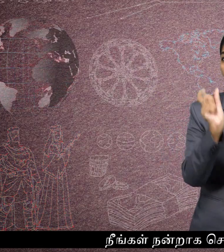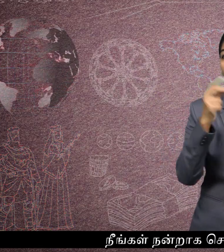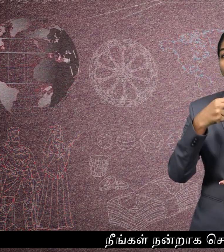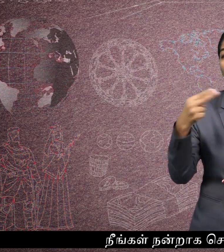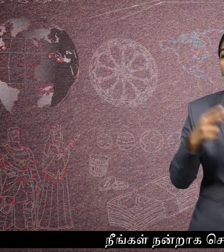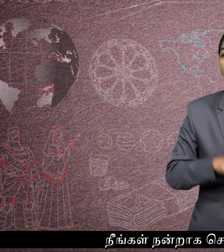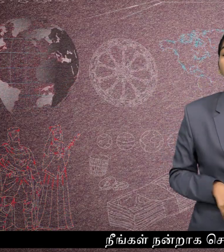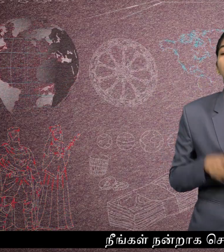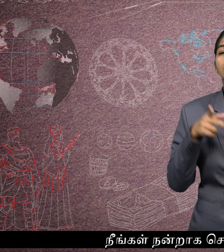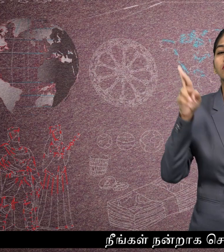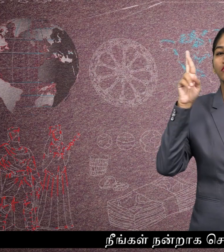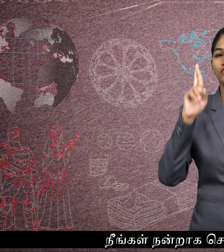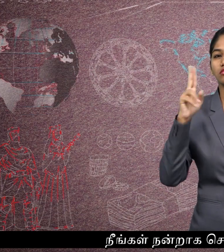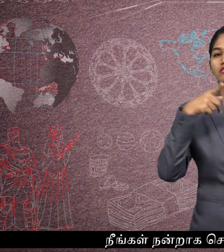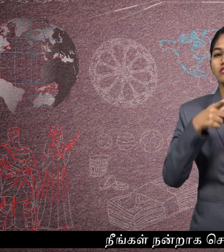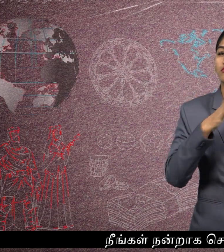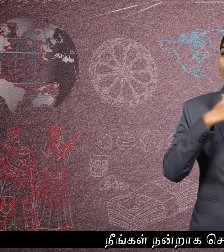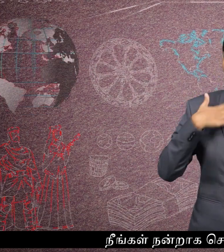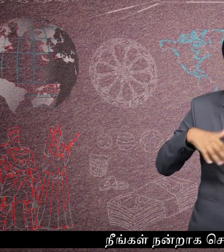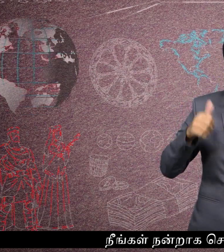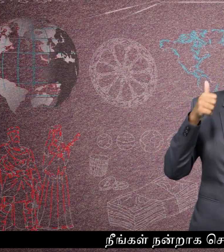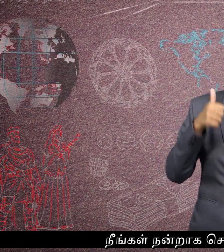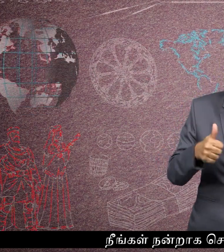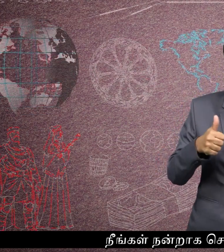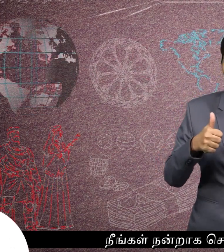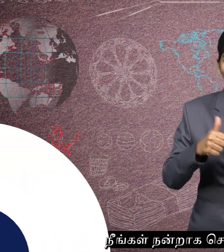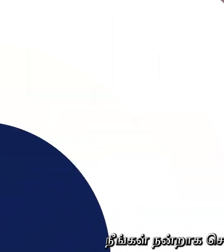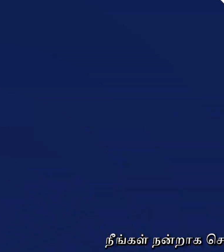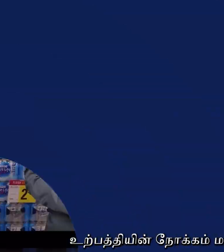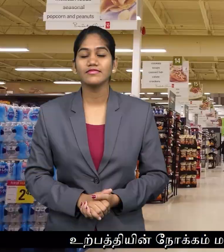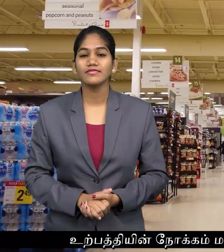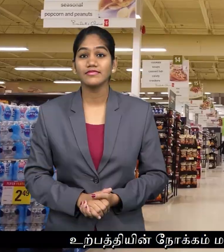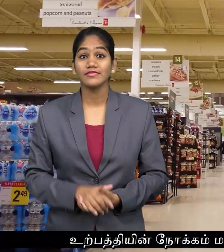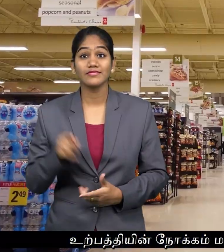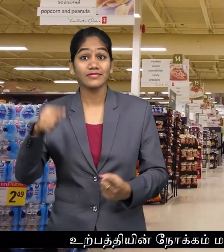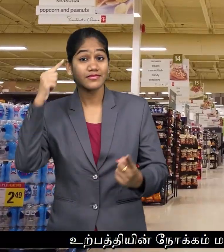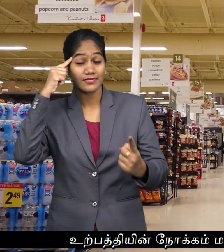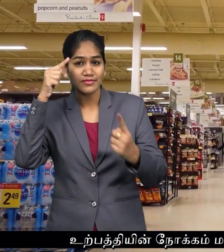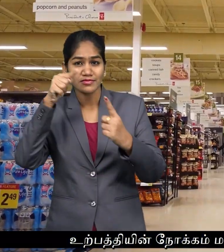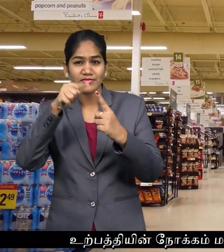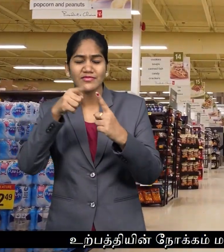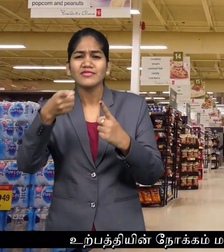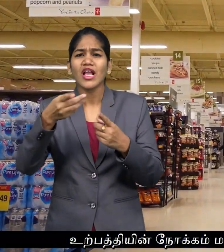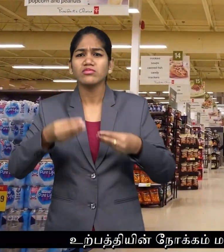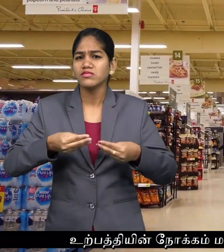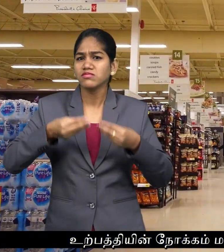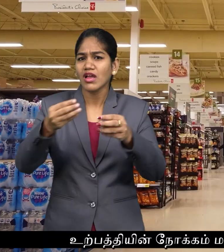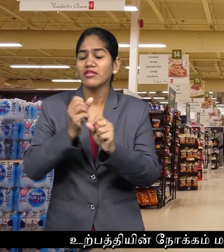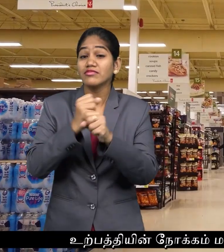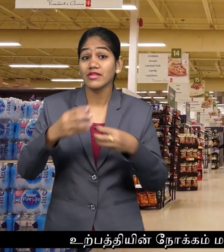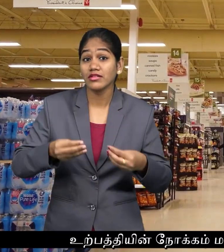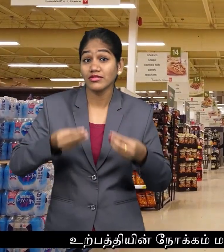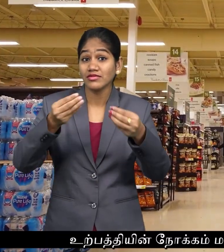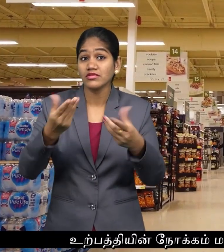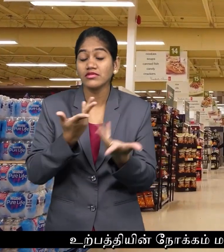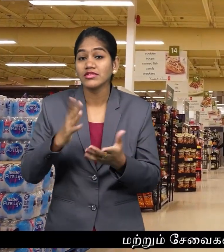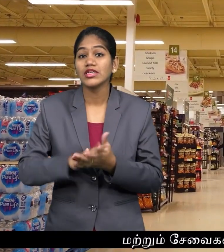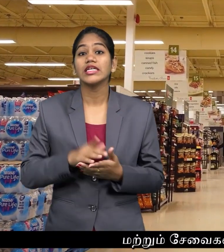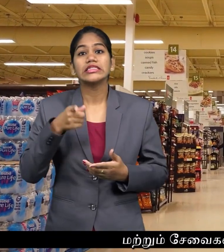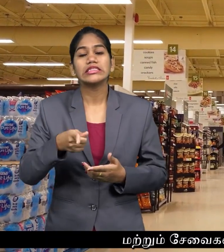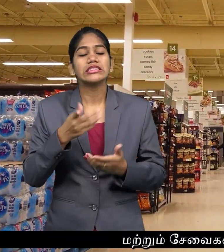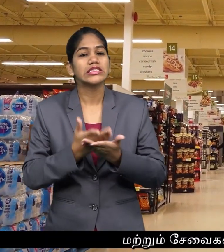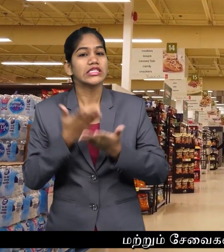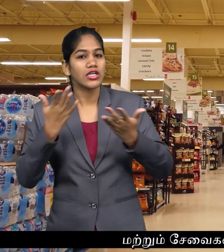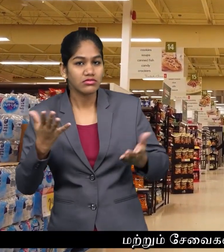நீங்கள் அனைவரும் நலமோடு இருக்கிறீர்கள் என்று நம்புகிறேன். உற்பத்தியின் நோக்கம் மக்களுக்கு தேவையான